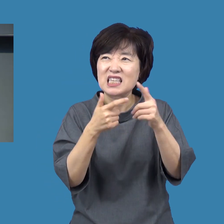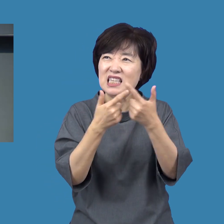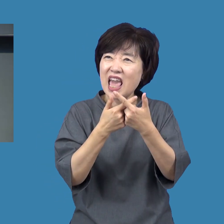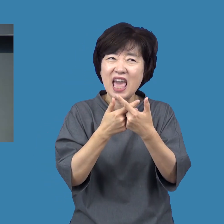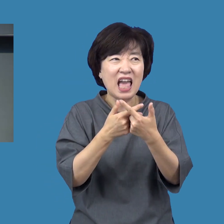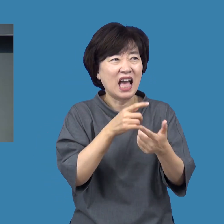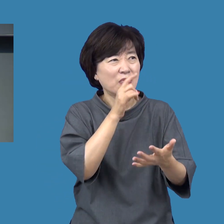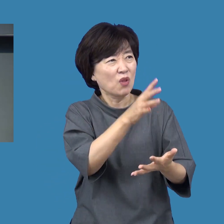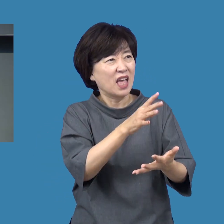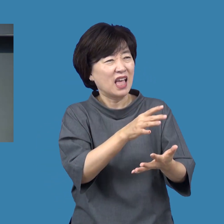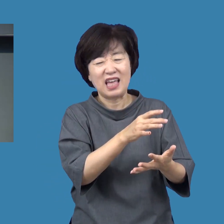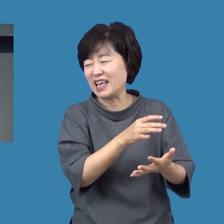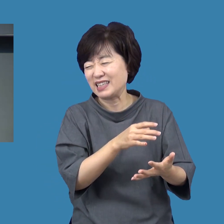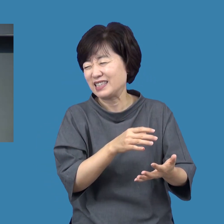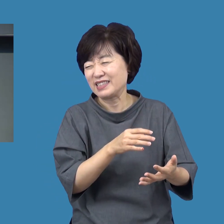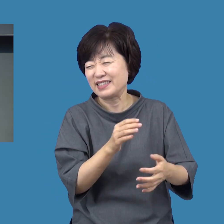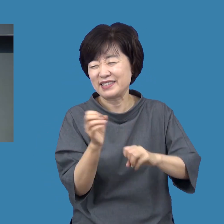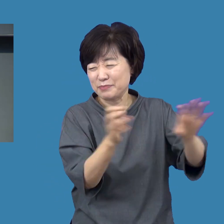생각을 해.